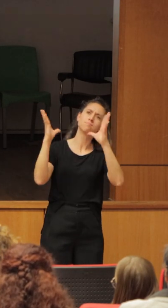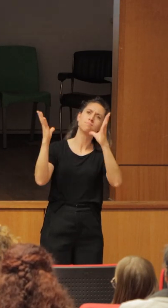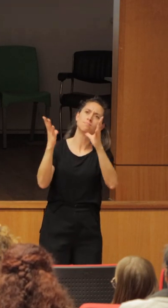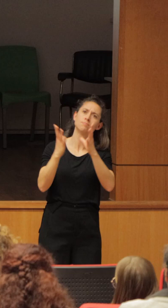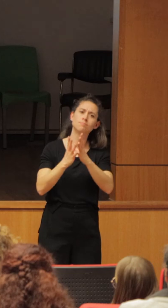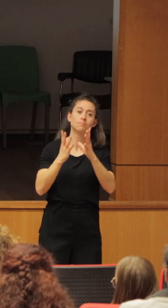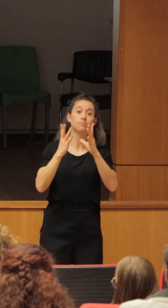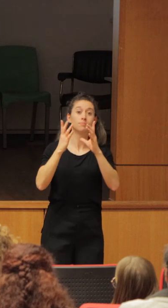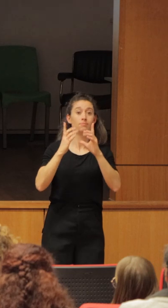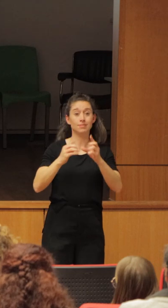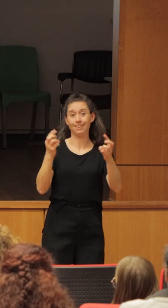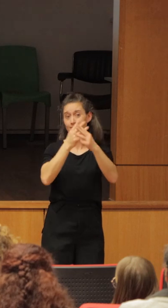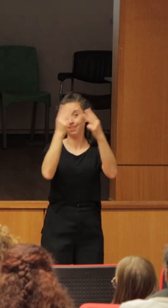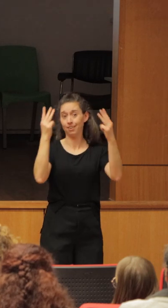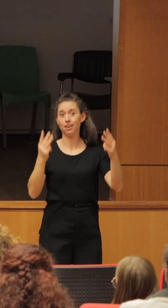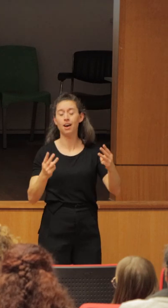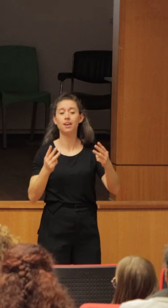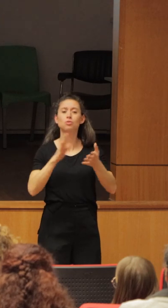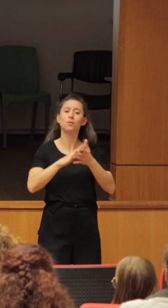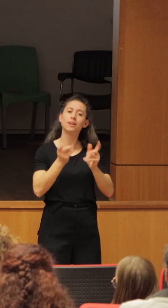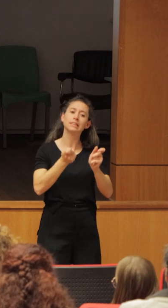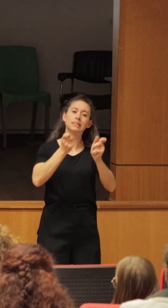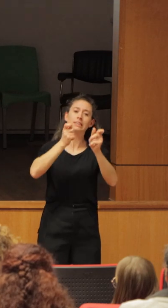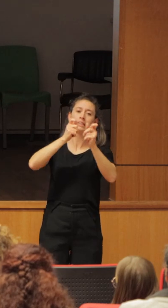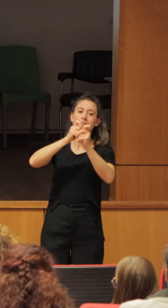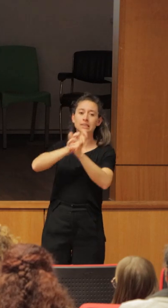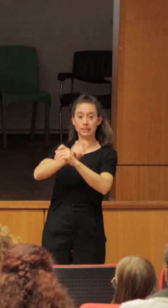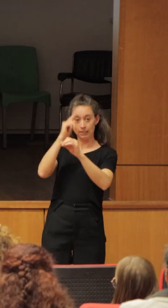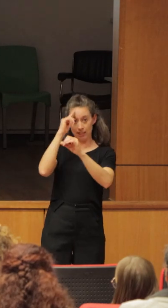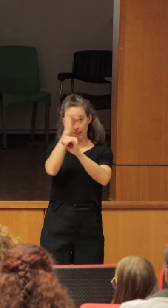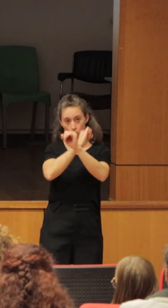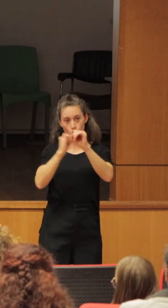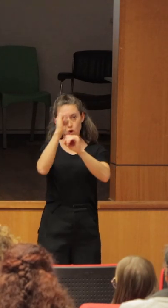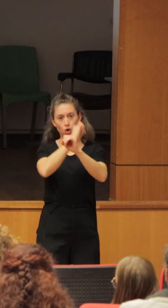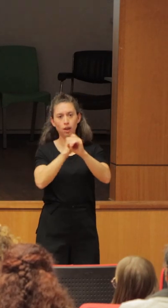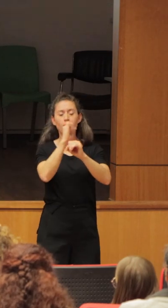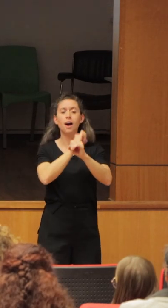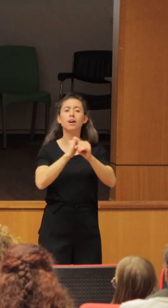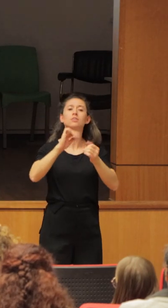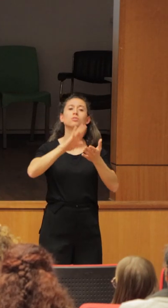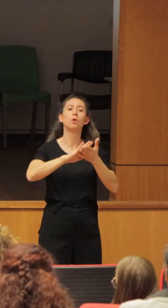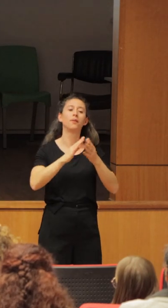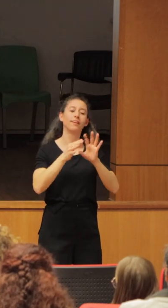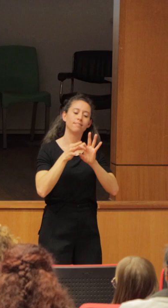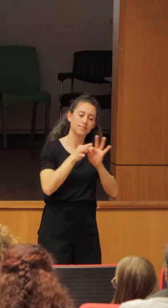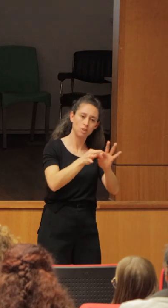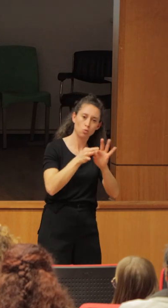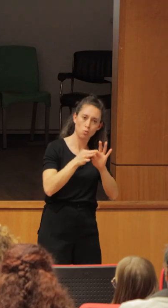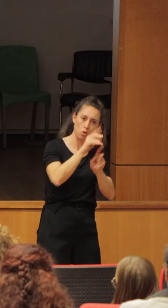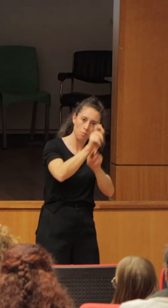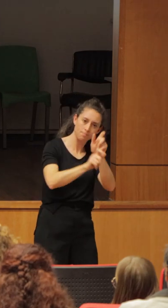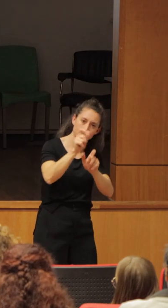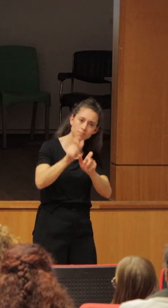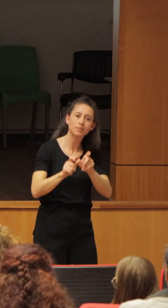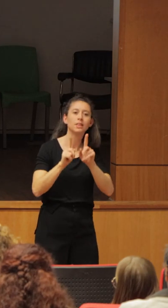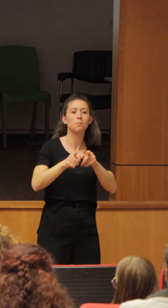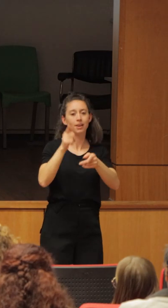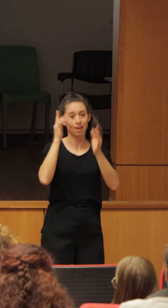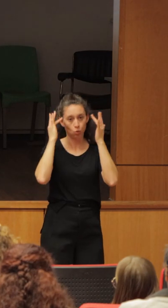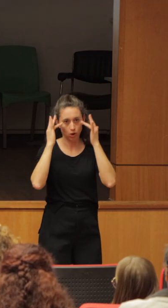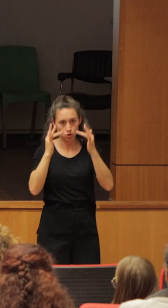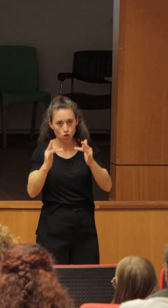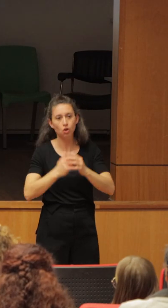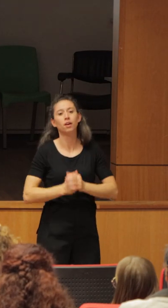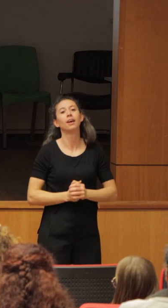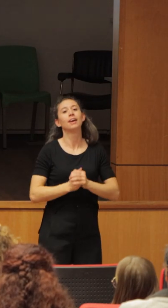a nivel global, de transformaciones tecnológicas que tocan los vínculos, que tocan la educación,